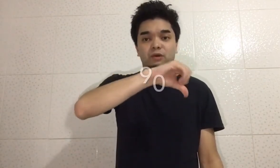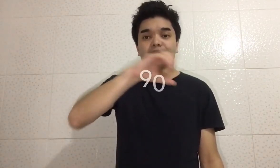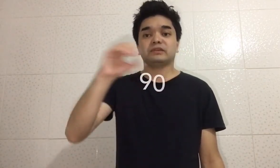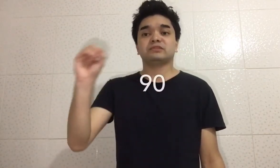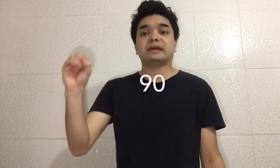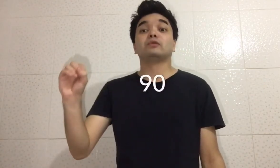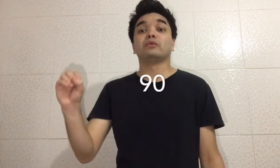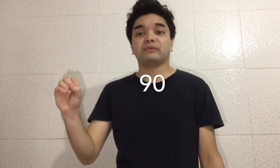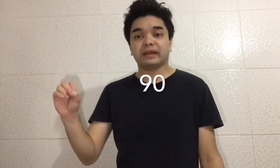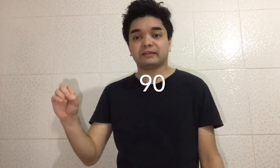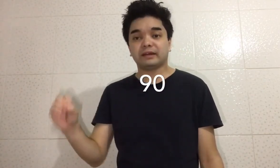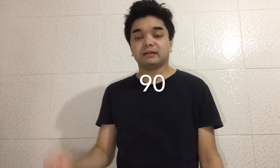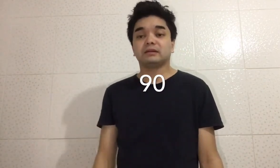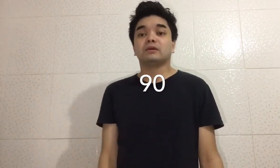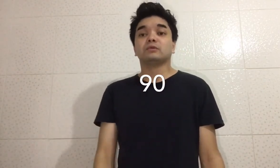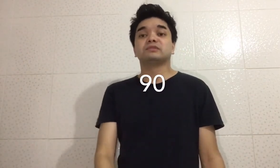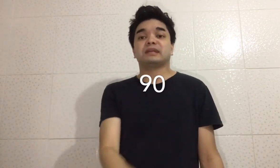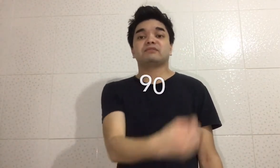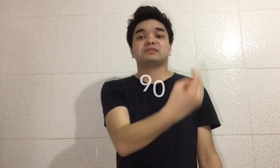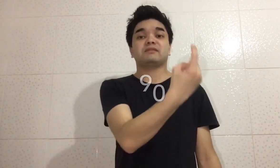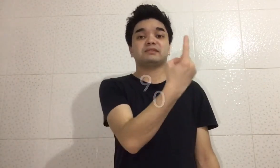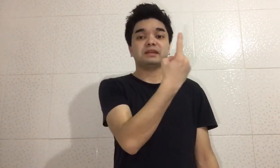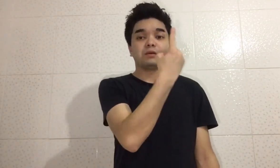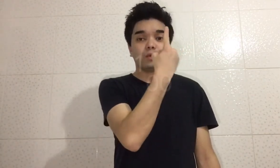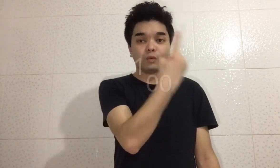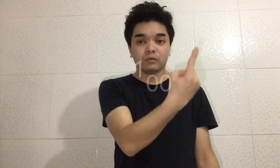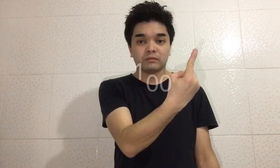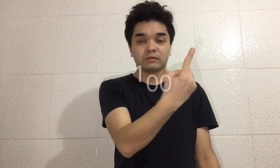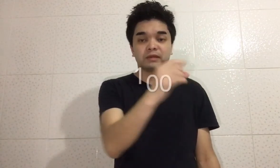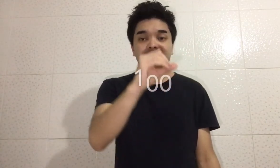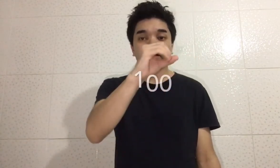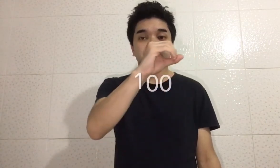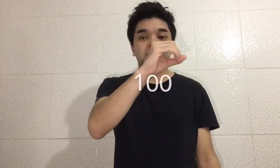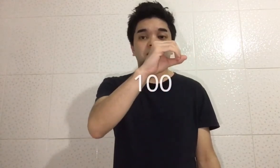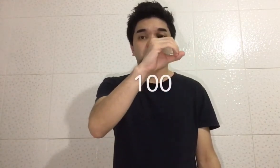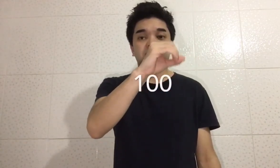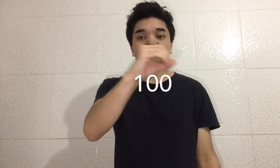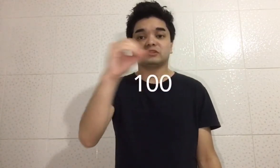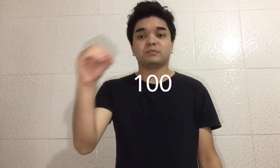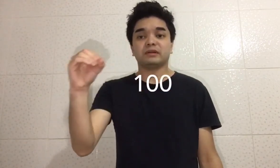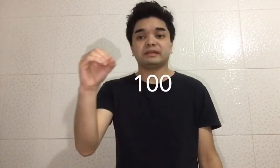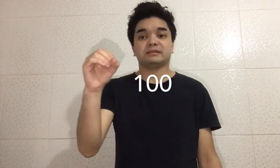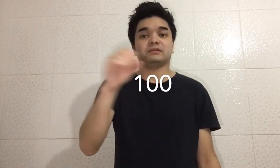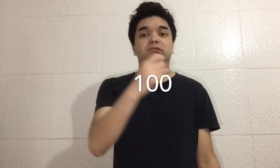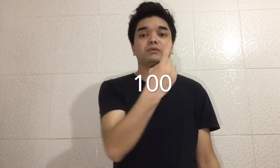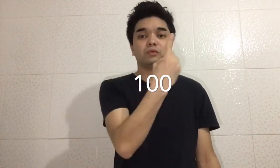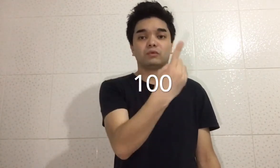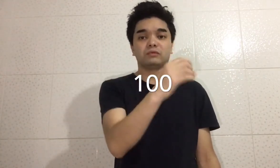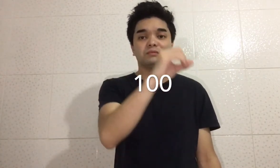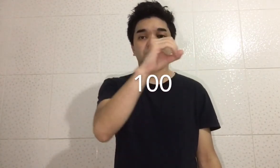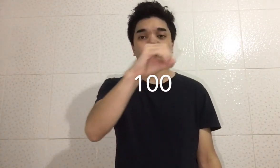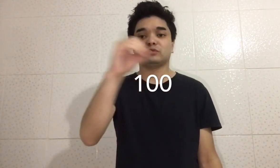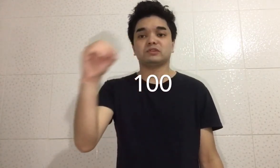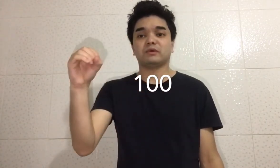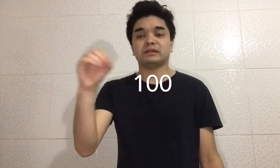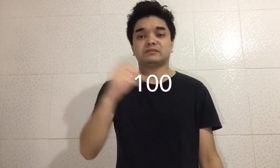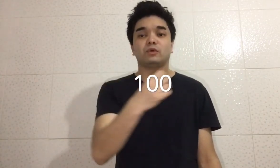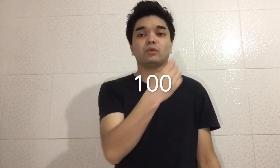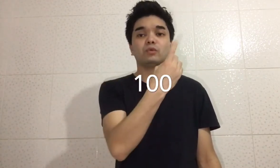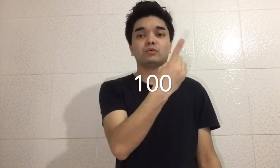9 e 0. 90. O 100 você vai fazer 1 e mais duas bolinhas, ó. 1 e duas bolinhas, ou 1